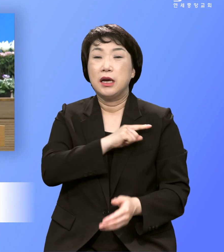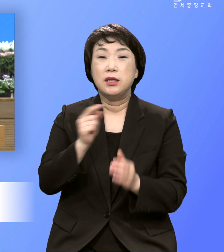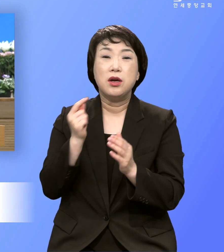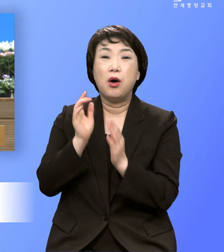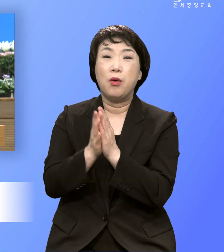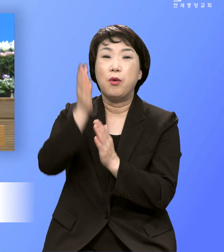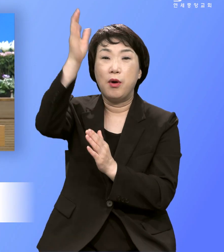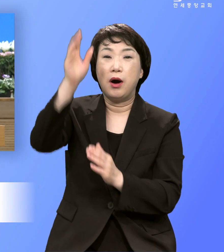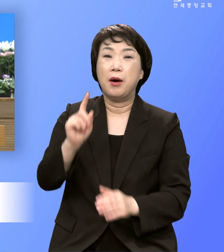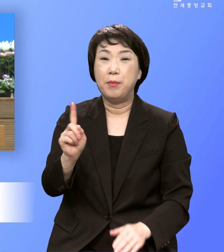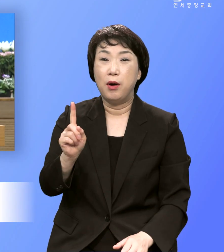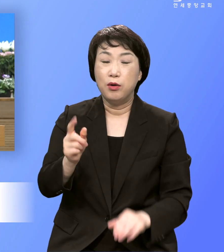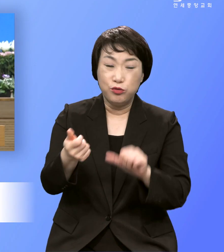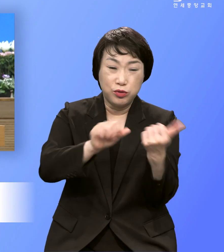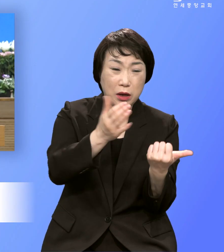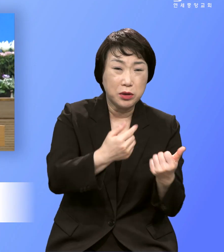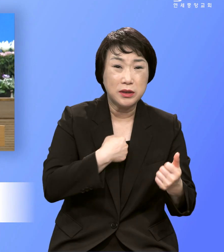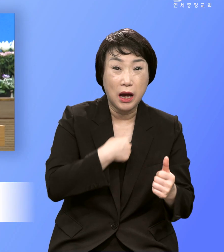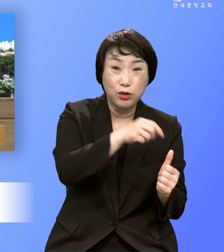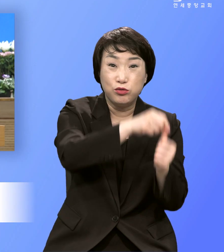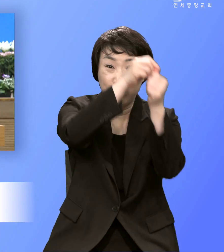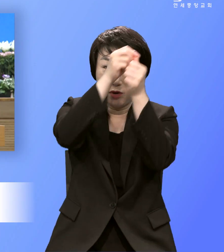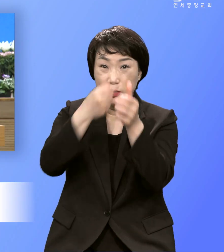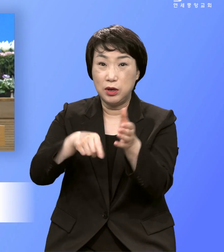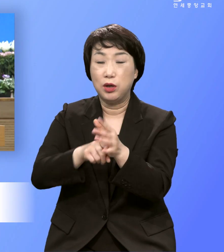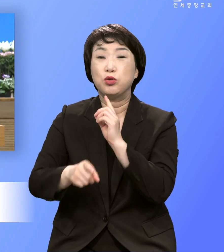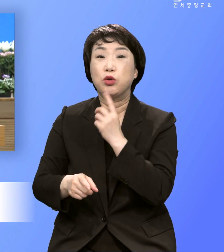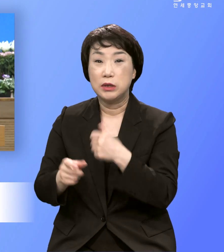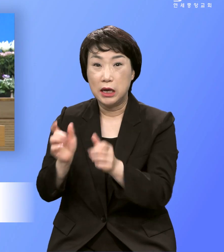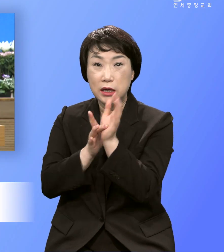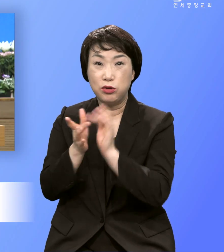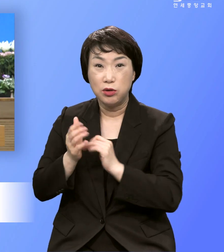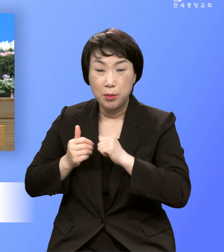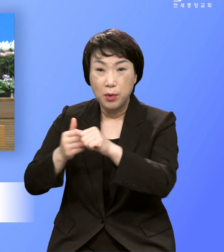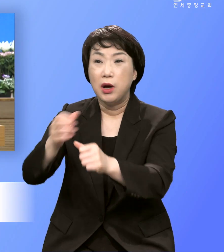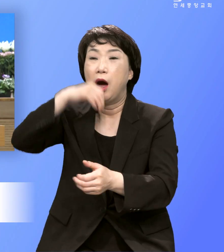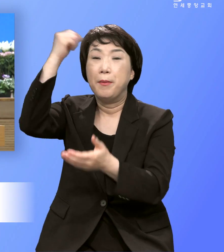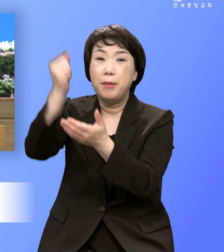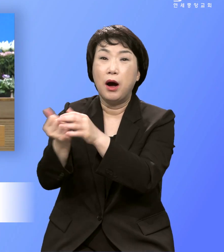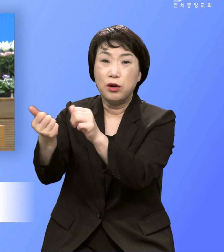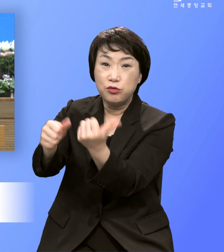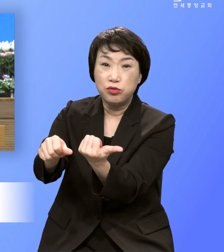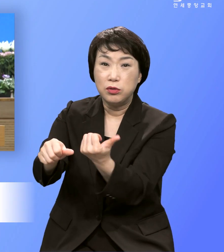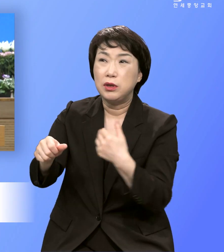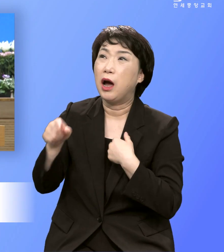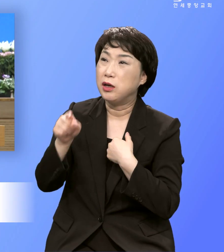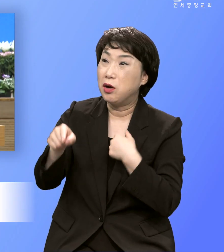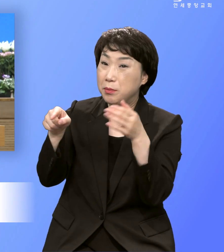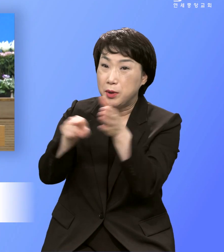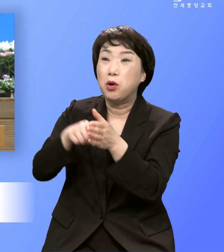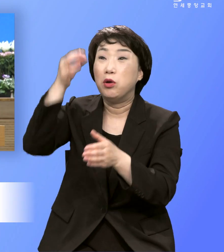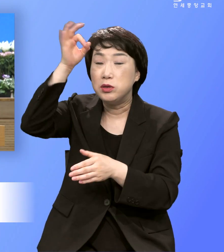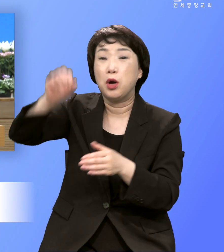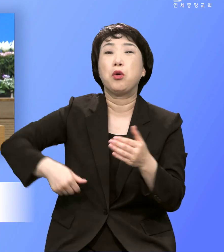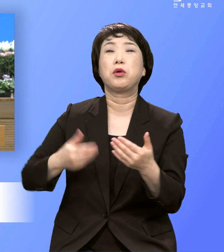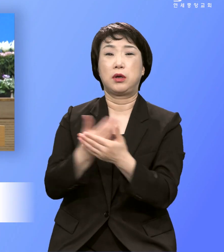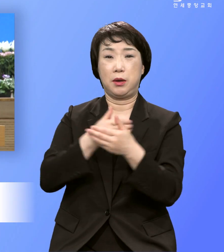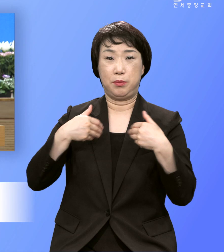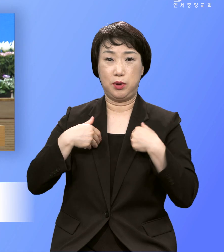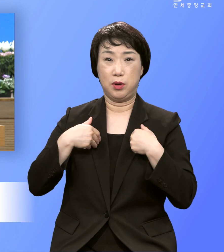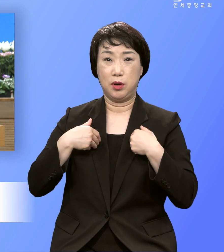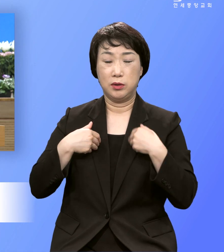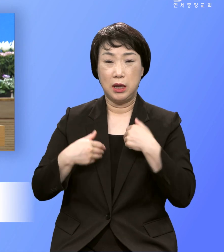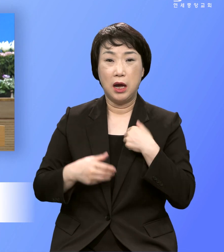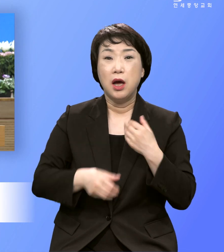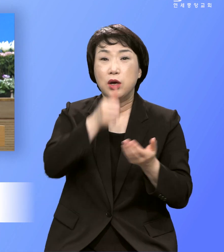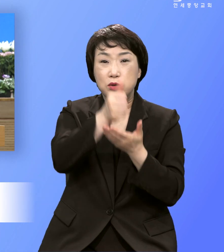것은 죽게 된 나를 살리기 위해서 독생자를 죽인 것을 인정하고 회개하는 것입니다.